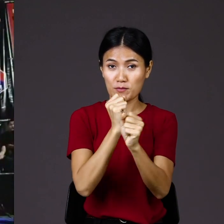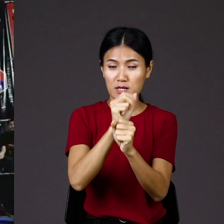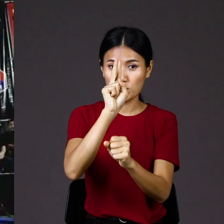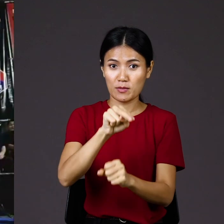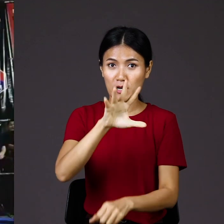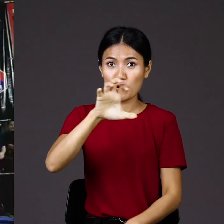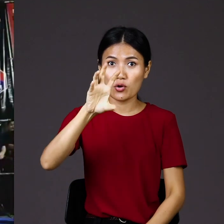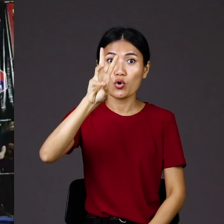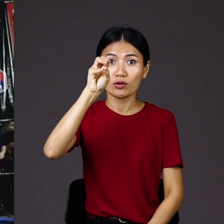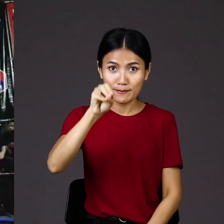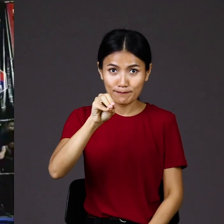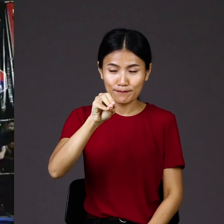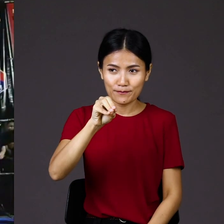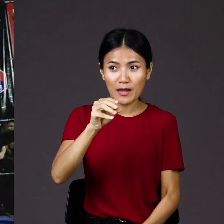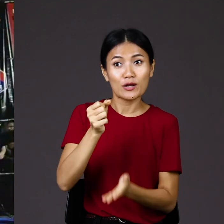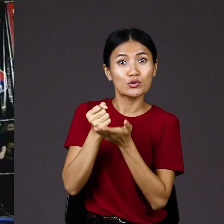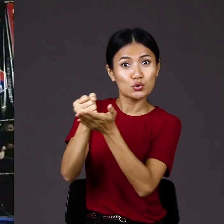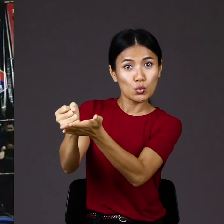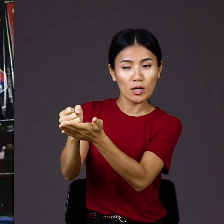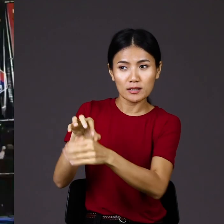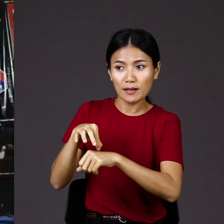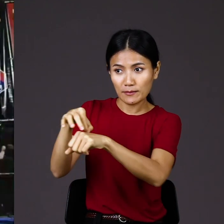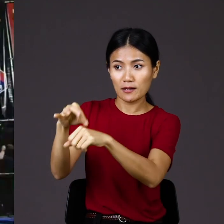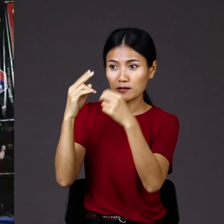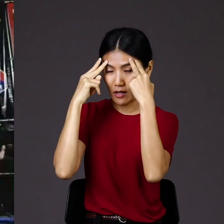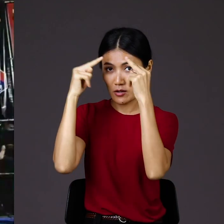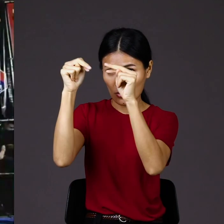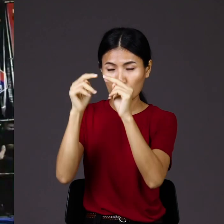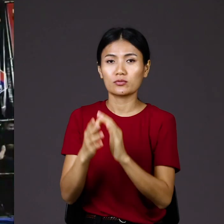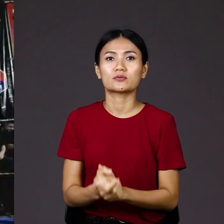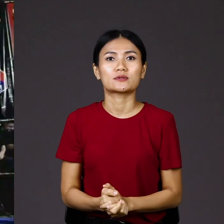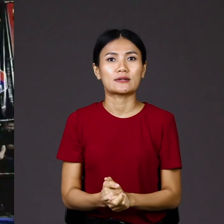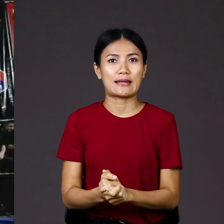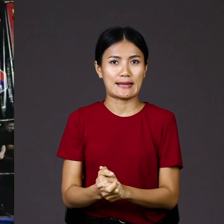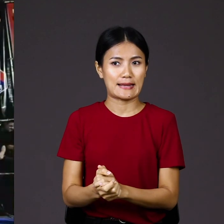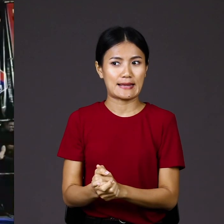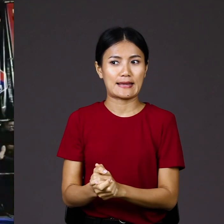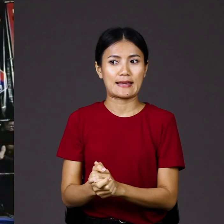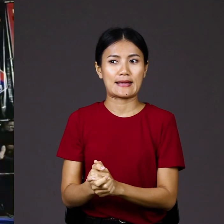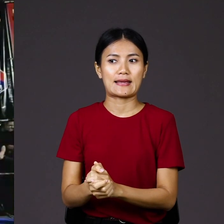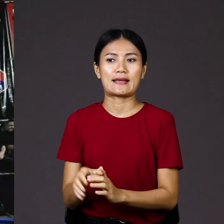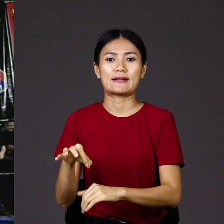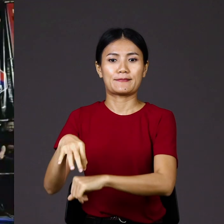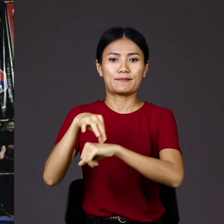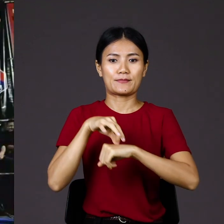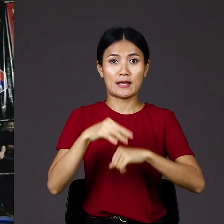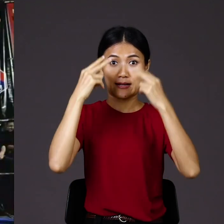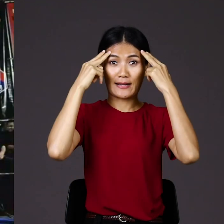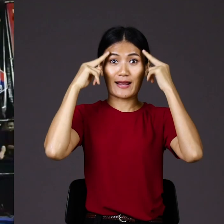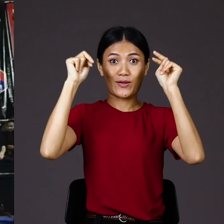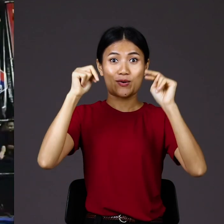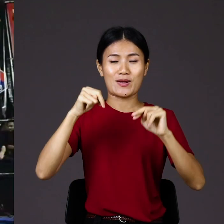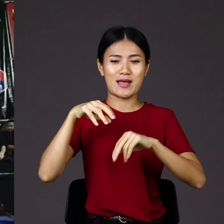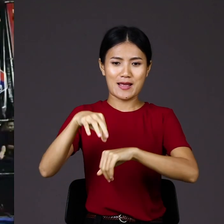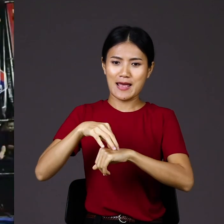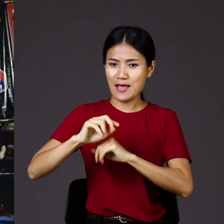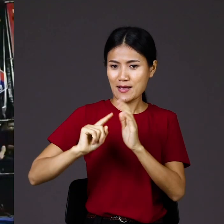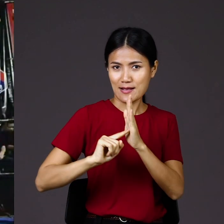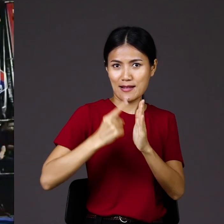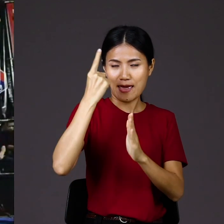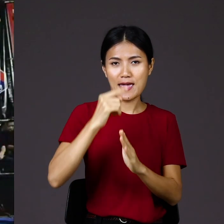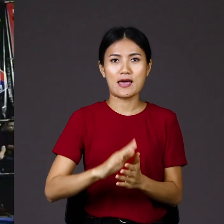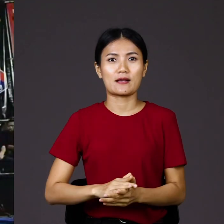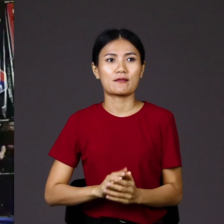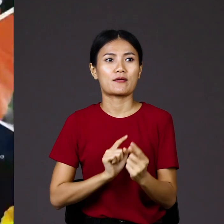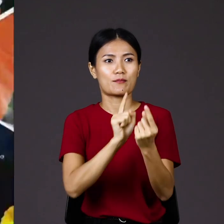ญ60เป็นตัวช่วยเลือกเขากลับมาเป็นนายกอีกพอเป็นนายกปุ๊บวันแรกปฏิญาณตนก่อน